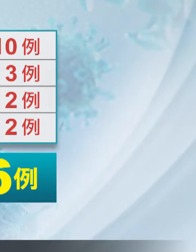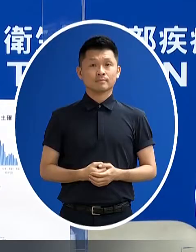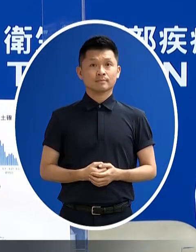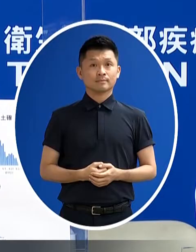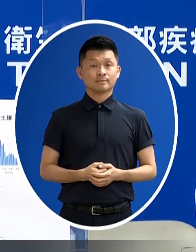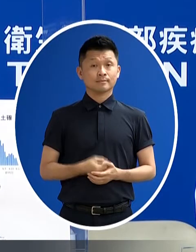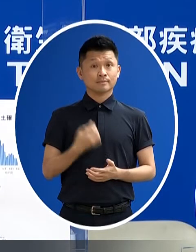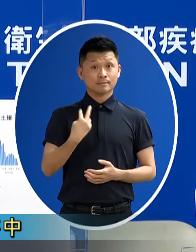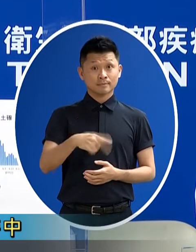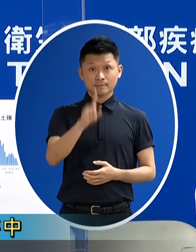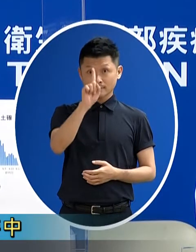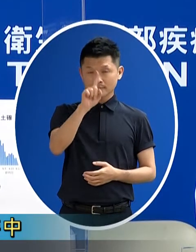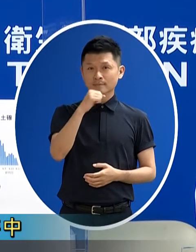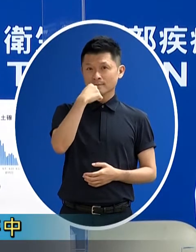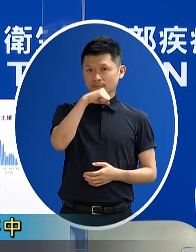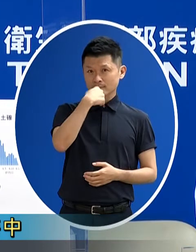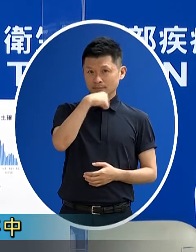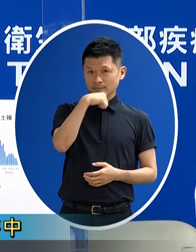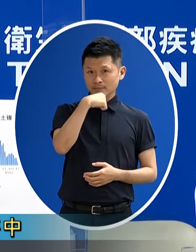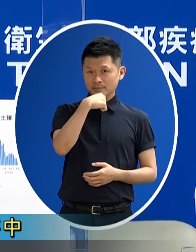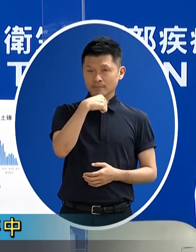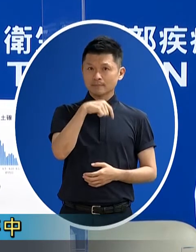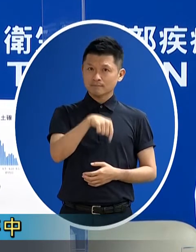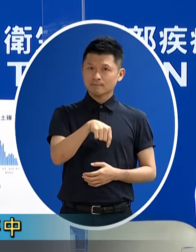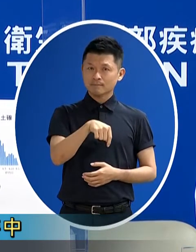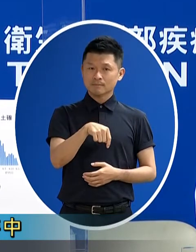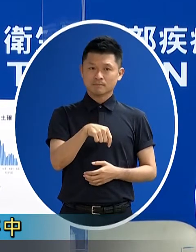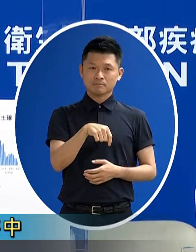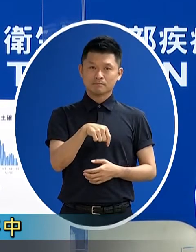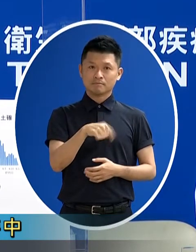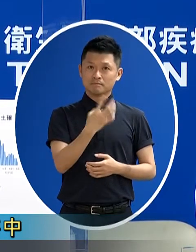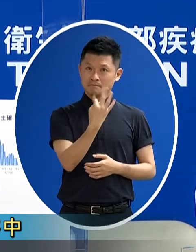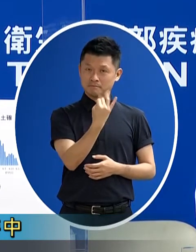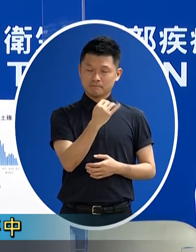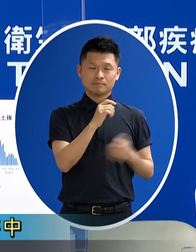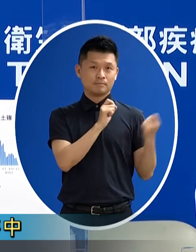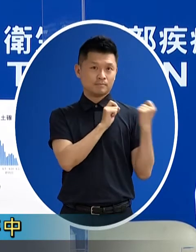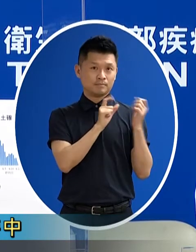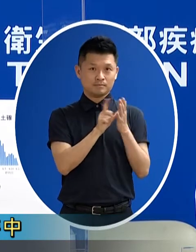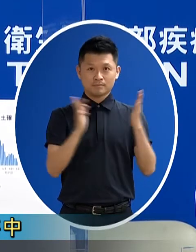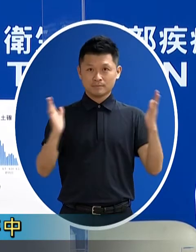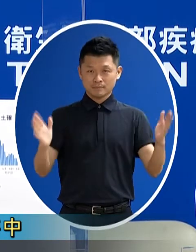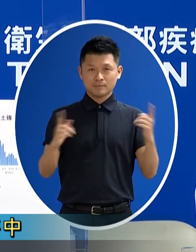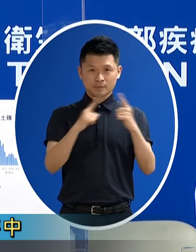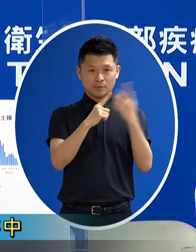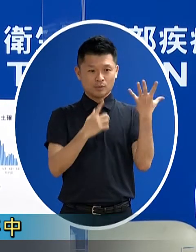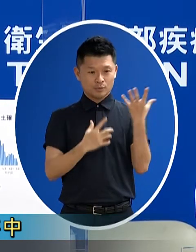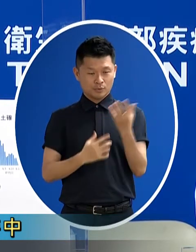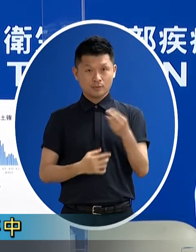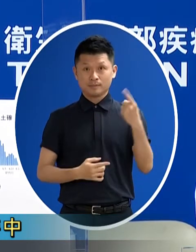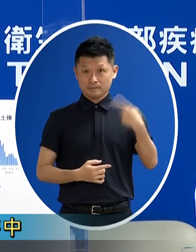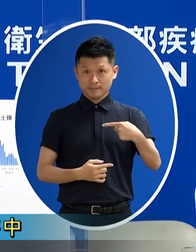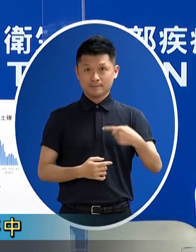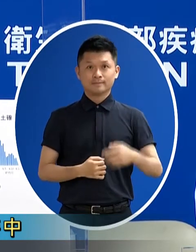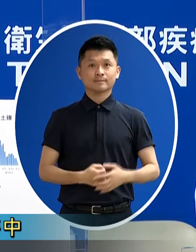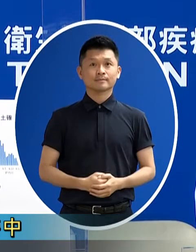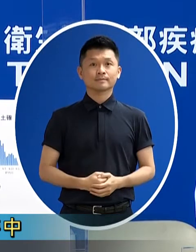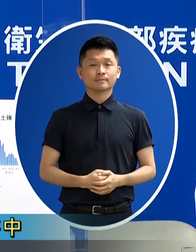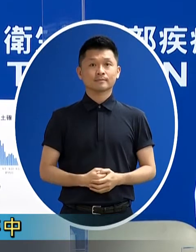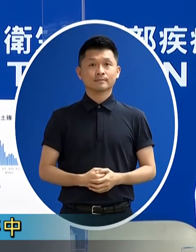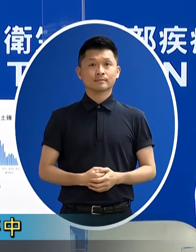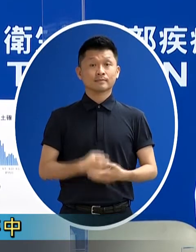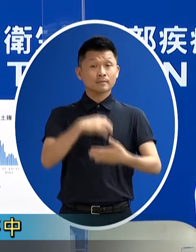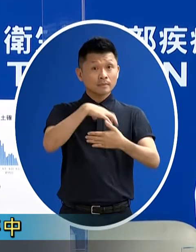纪录。 本土的案例哈，大概算是这段时间比较低的哈，那尤其在这里面有包